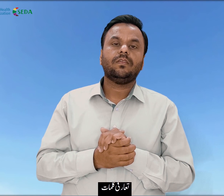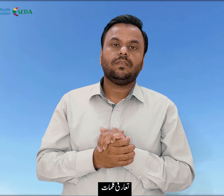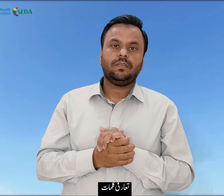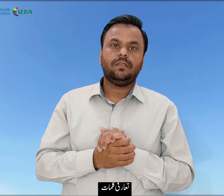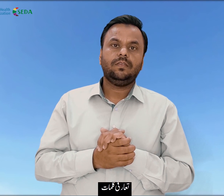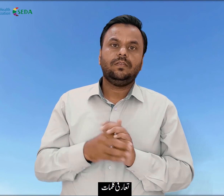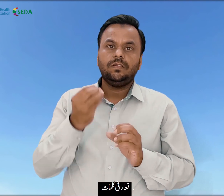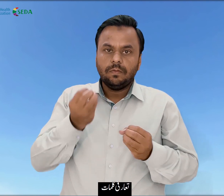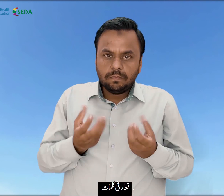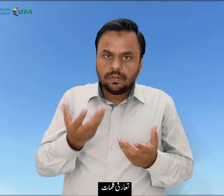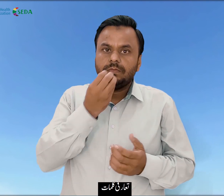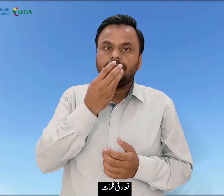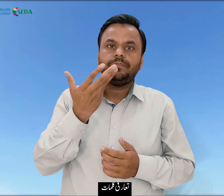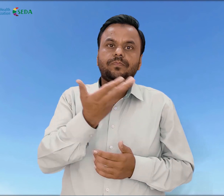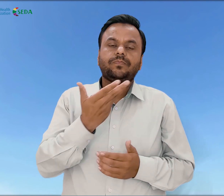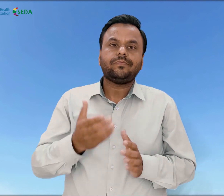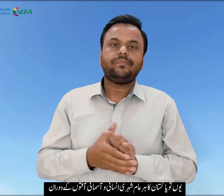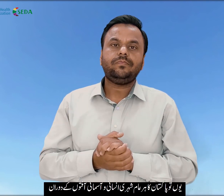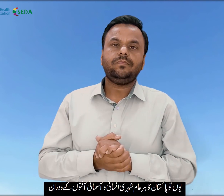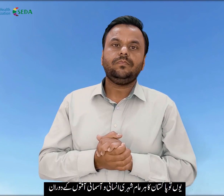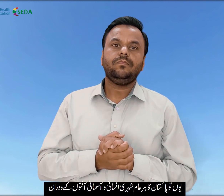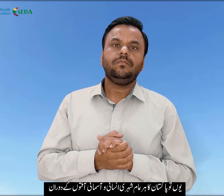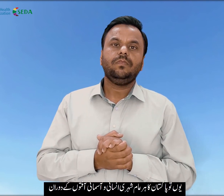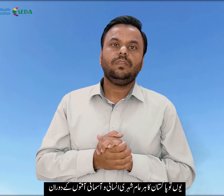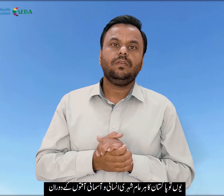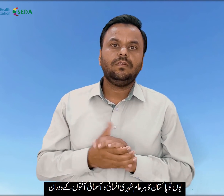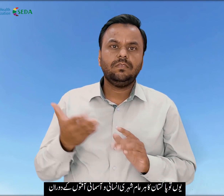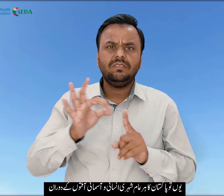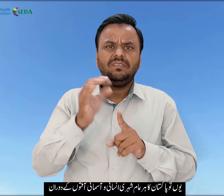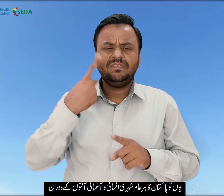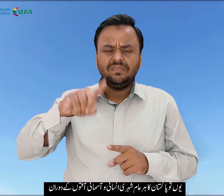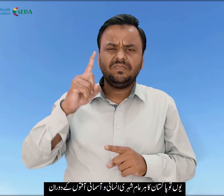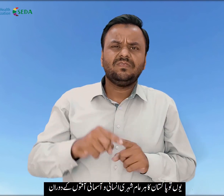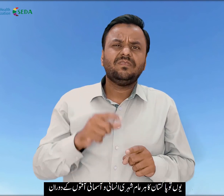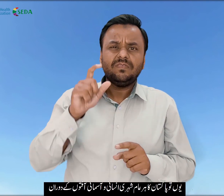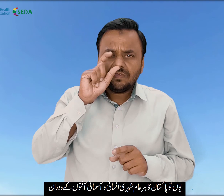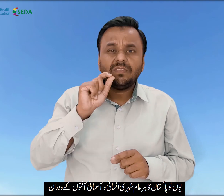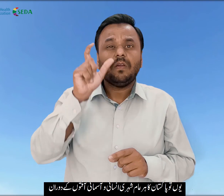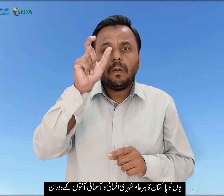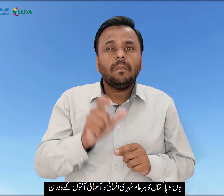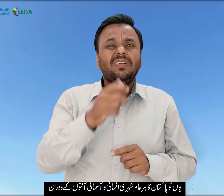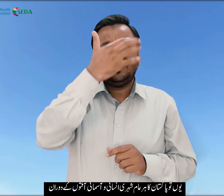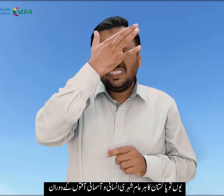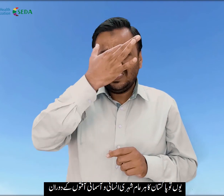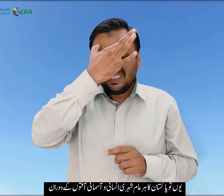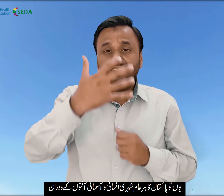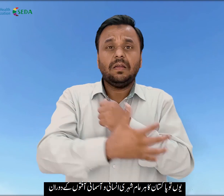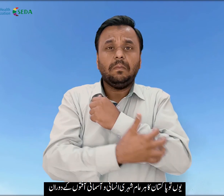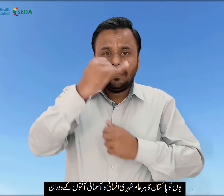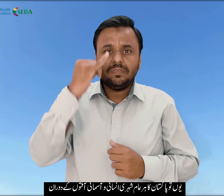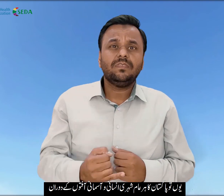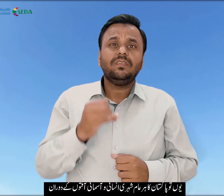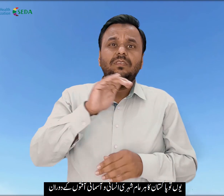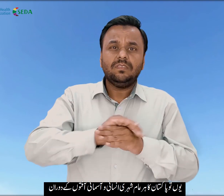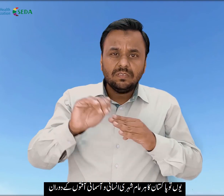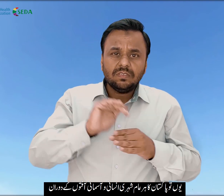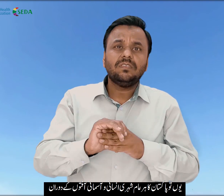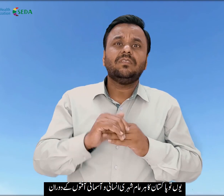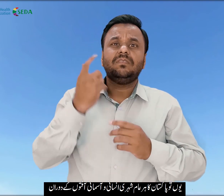تعارفی کلمات۔ یوں تو پاکستان کا ہر عام شہری انسانی و آسمانی آفتوں کے